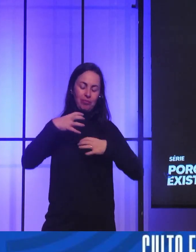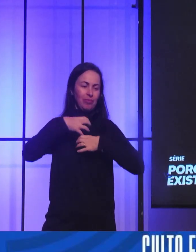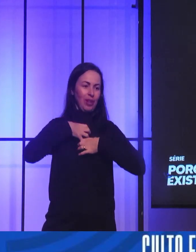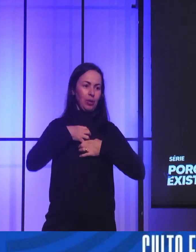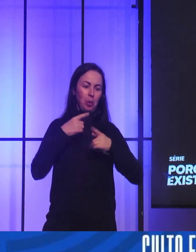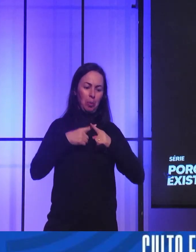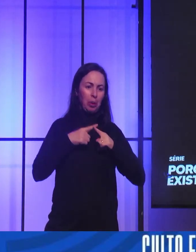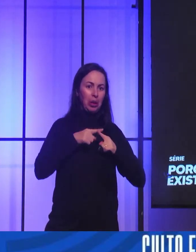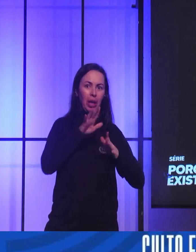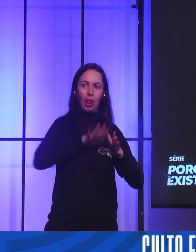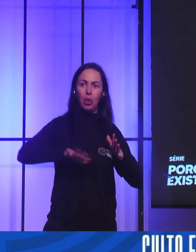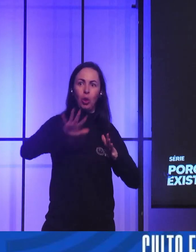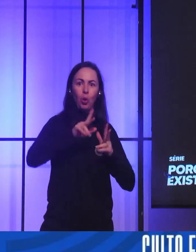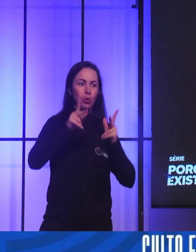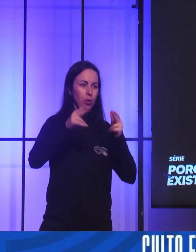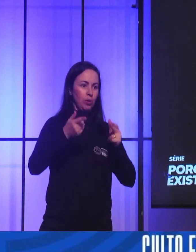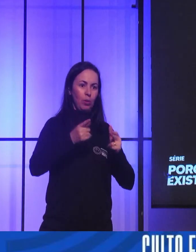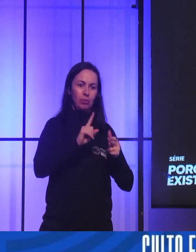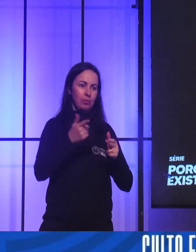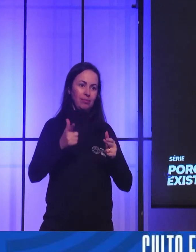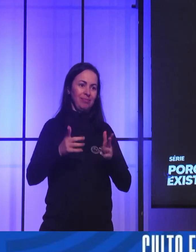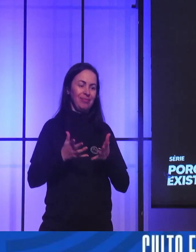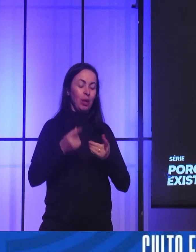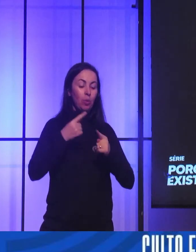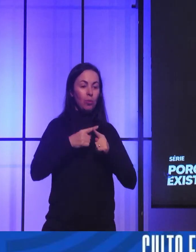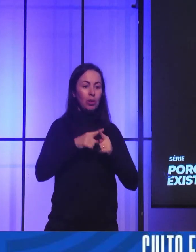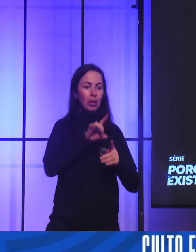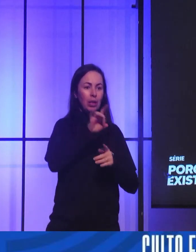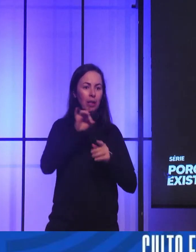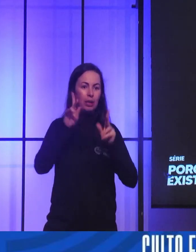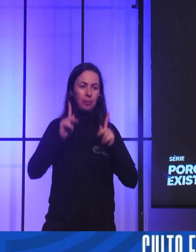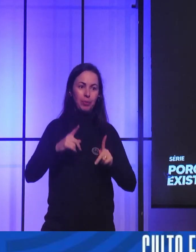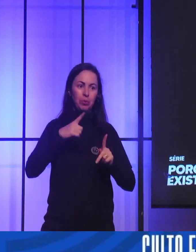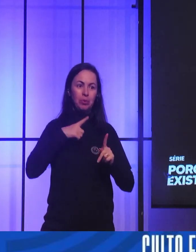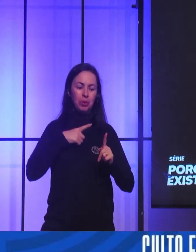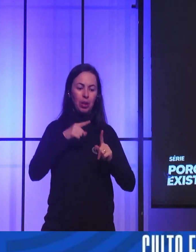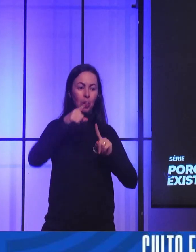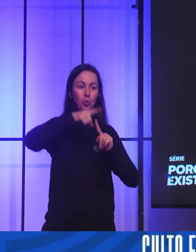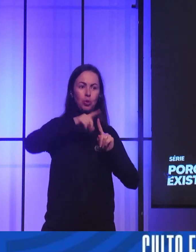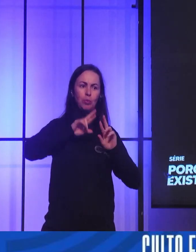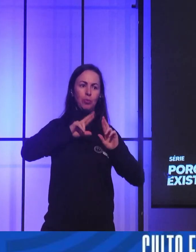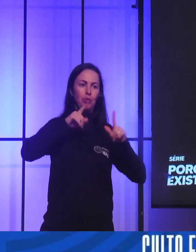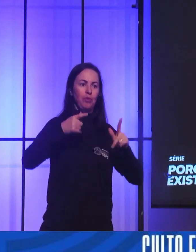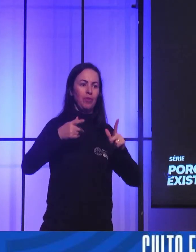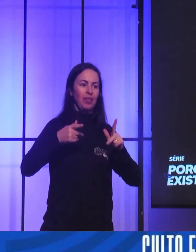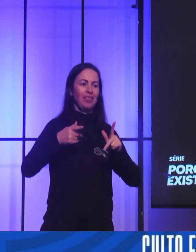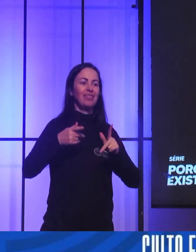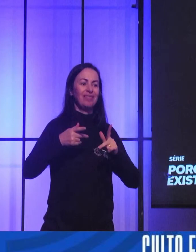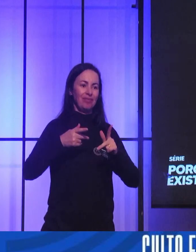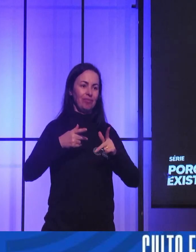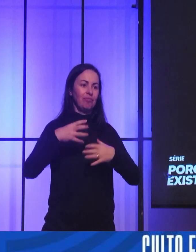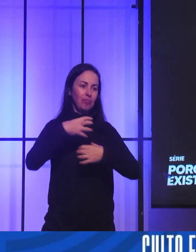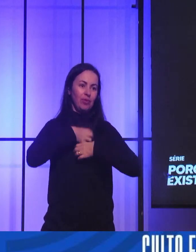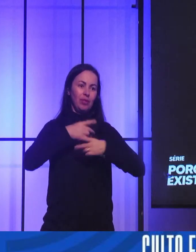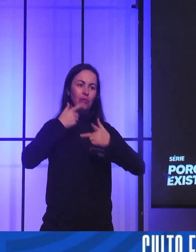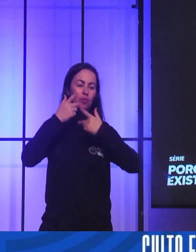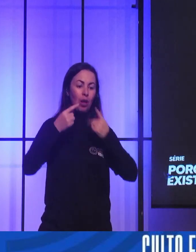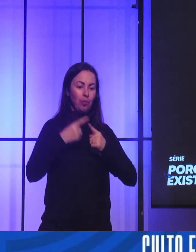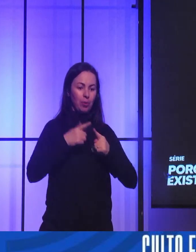esse tipo de personalidade, nem todos nós temos esse tipo de pregação, nem todos nós